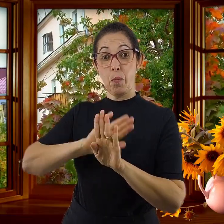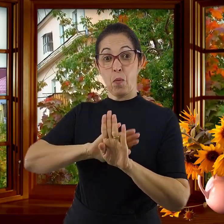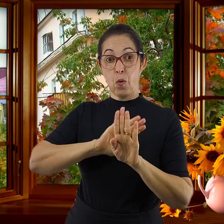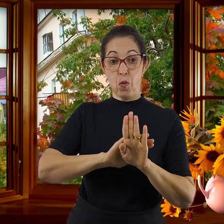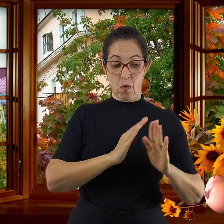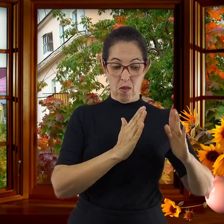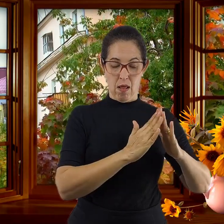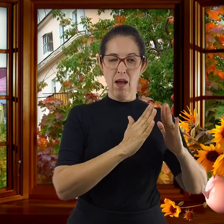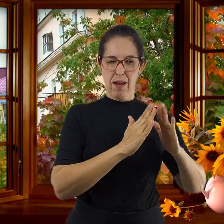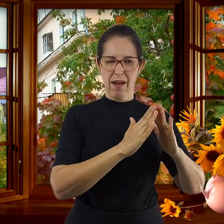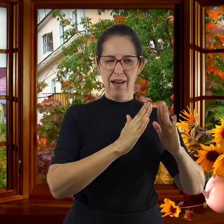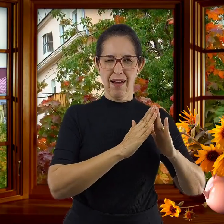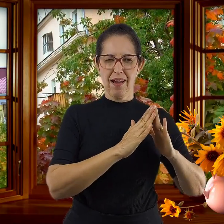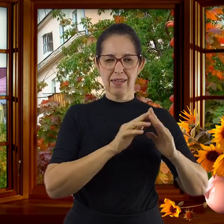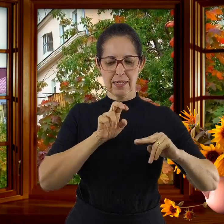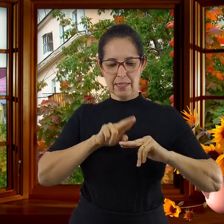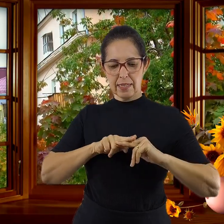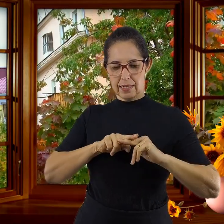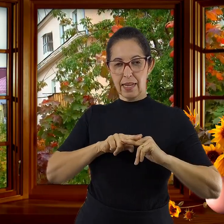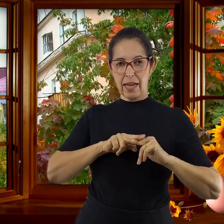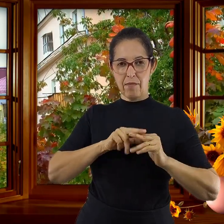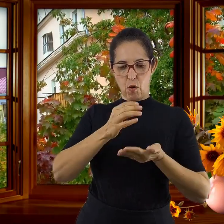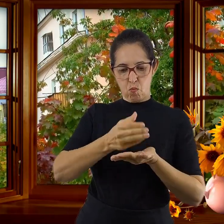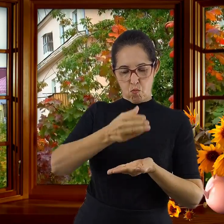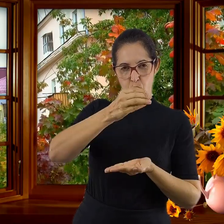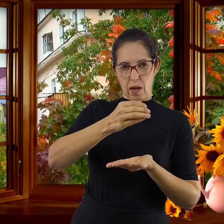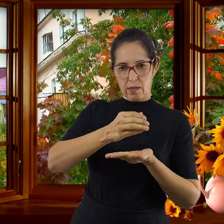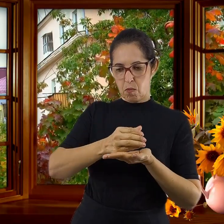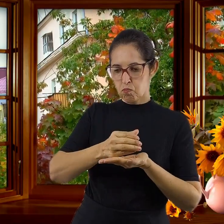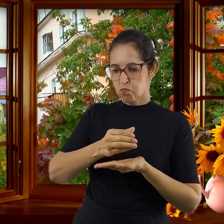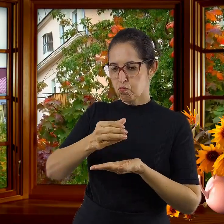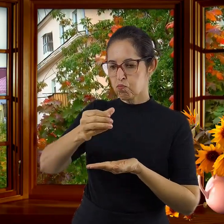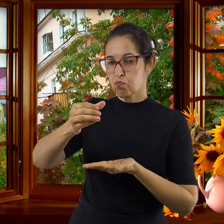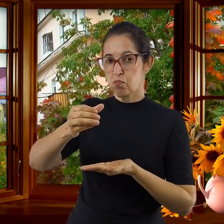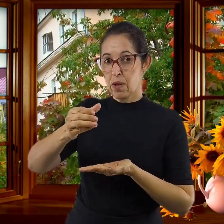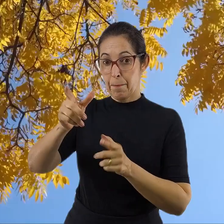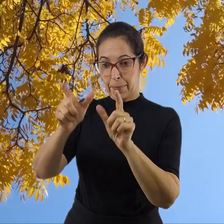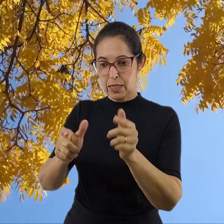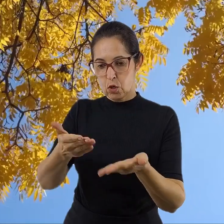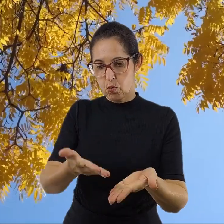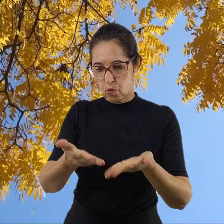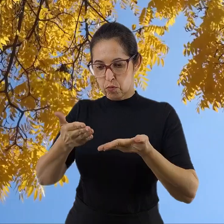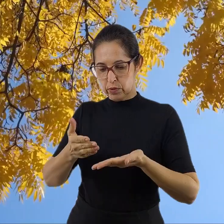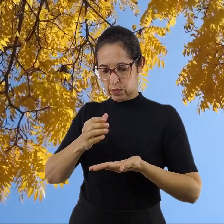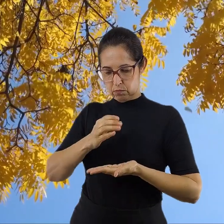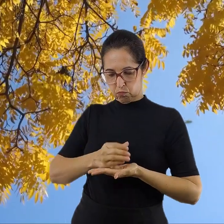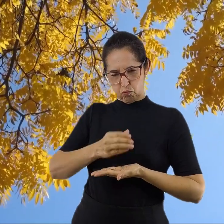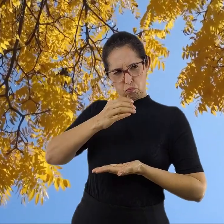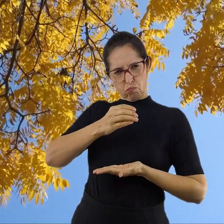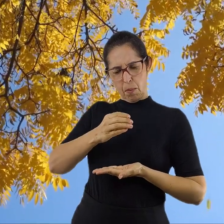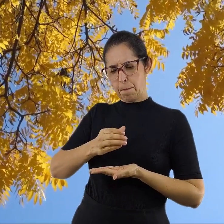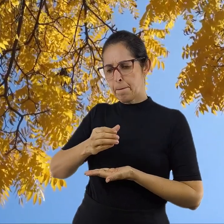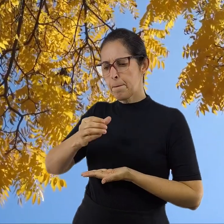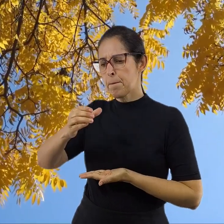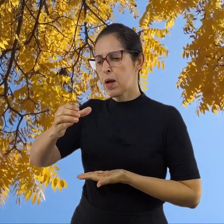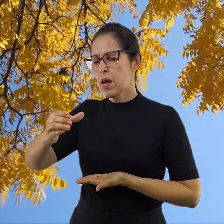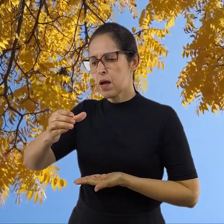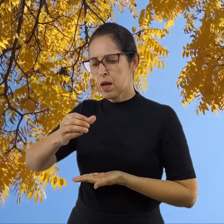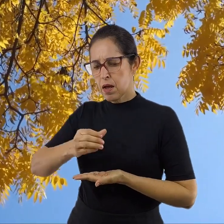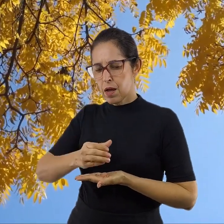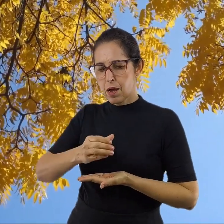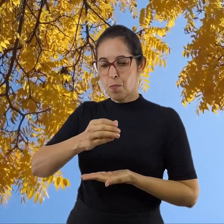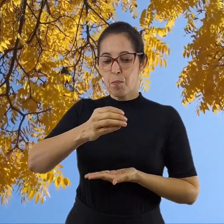quando dava o cálice, ele compartilhava o cálice dele com os seus convidados. Ele estava dizendo o